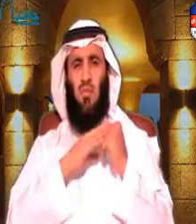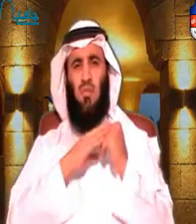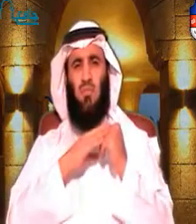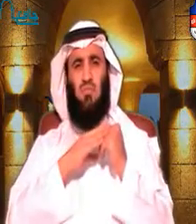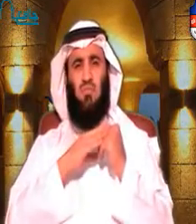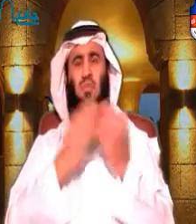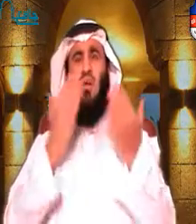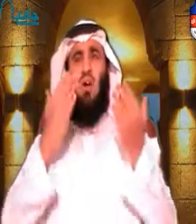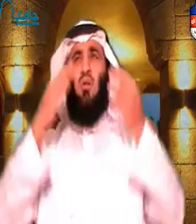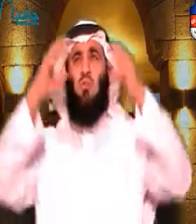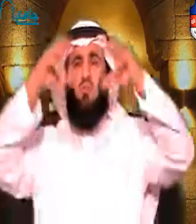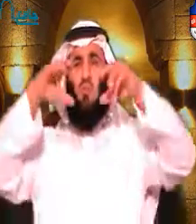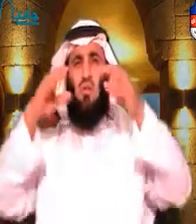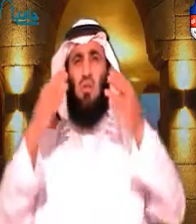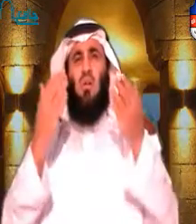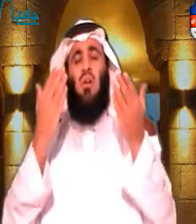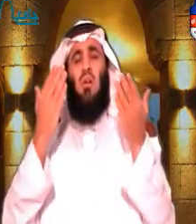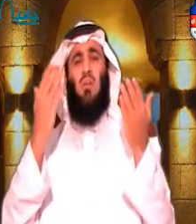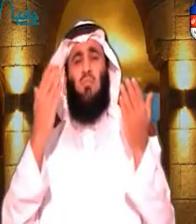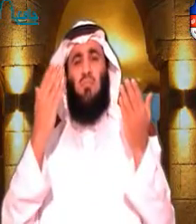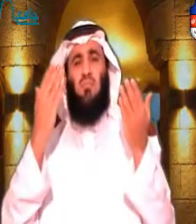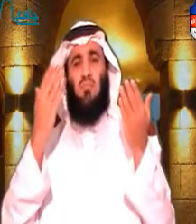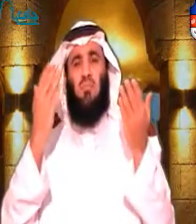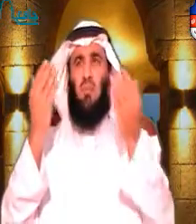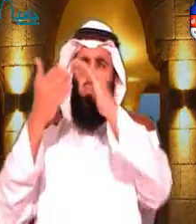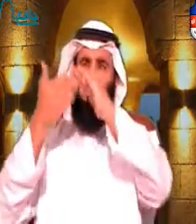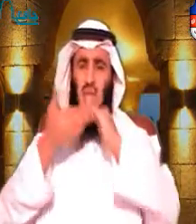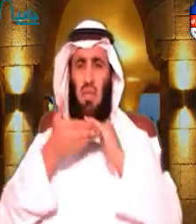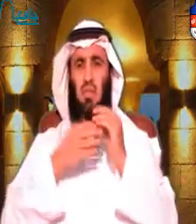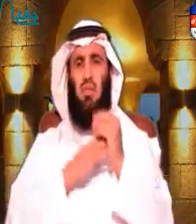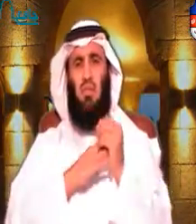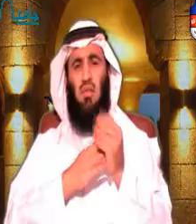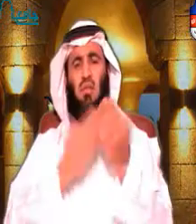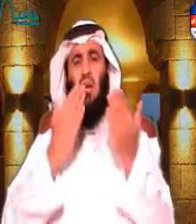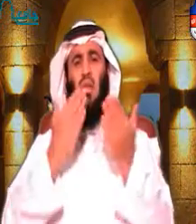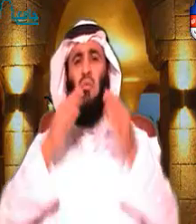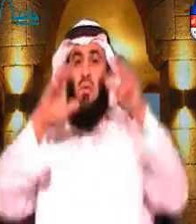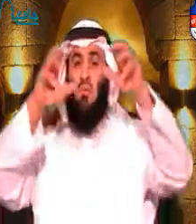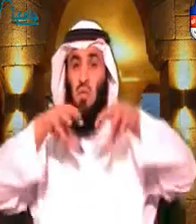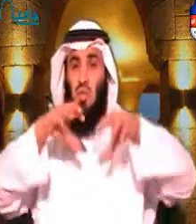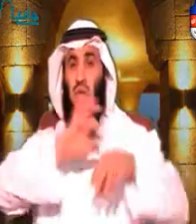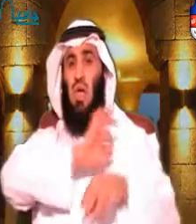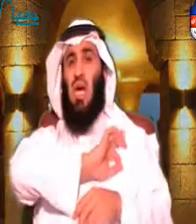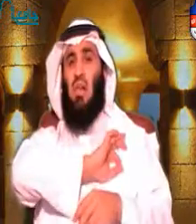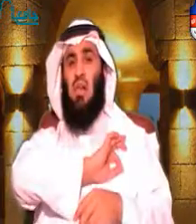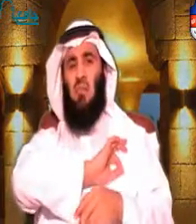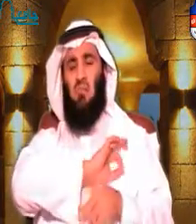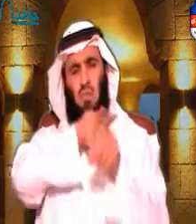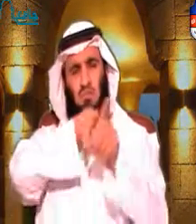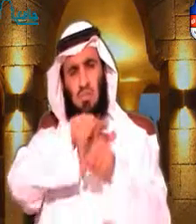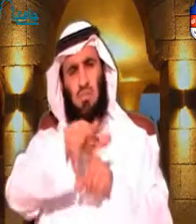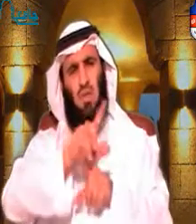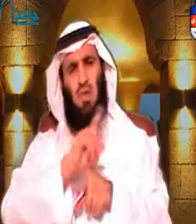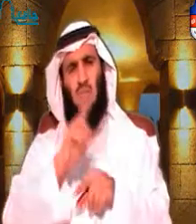علينا الغيث ولا تجعلنا من القانطين. اللهم سقيا رحمة لا سقيا هدم ولا غرق يا ذا